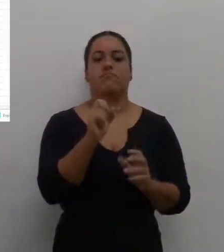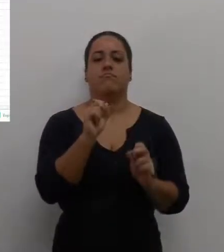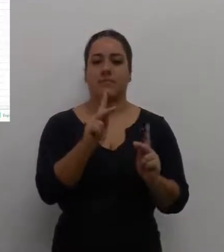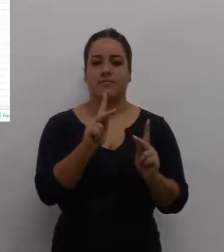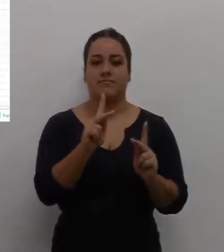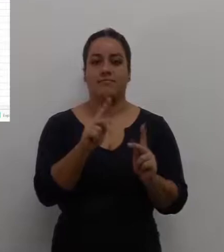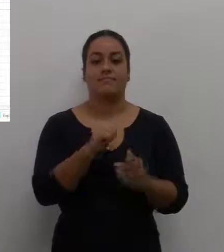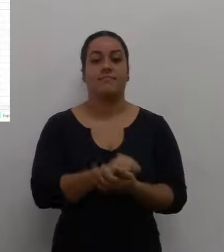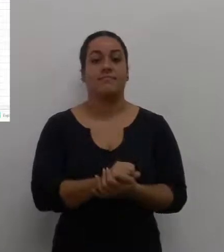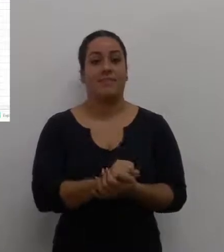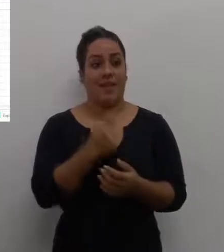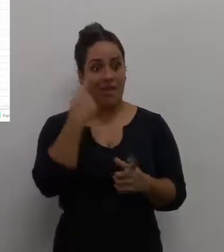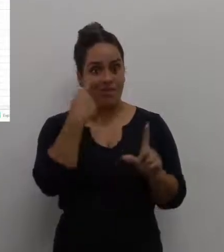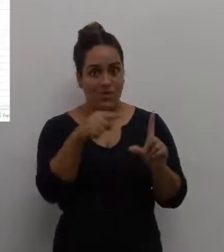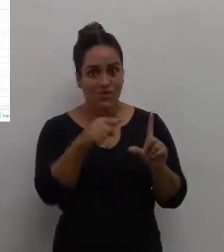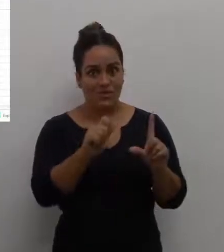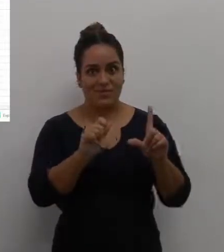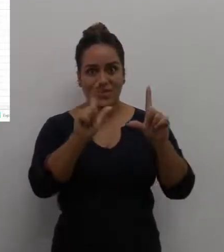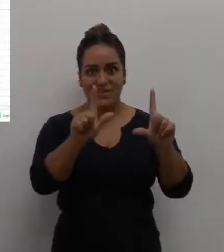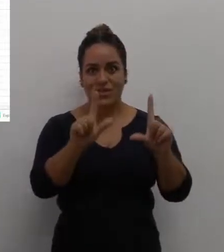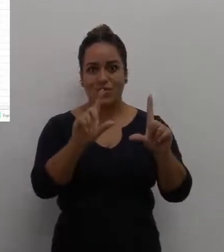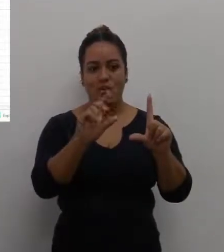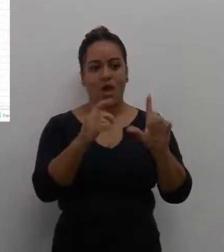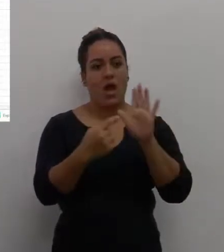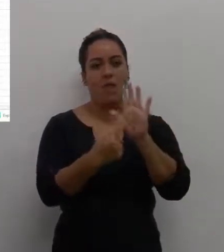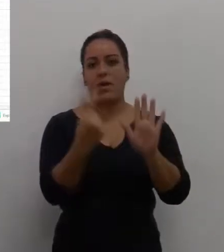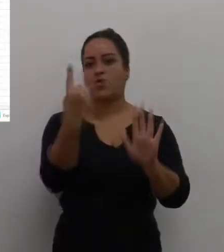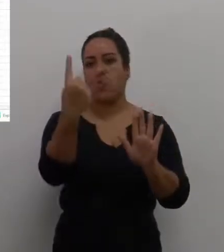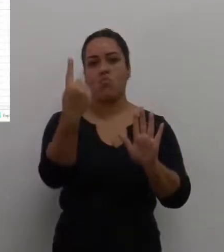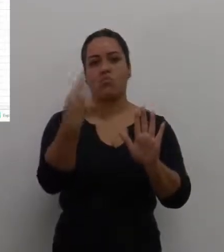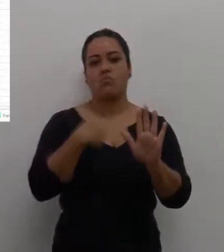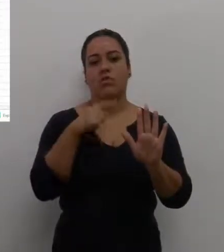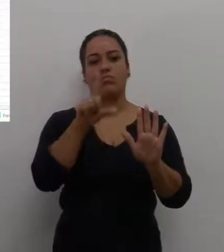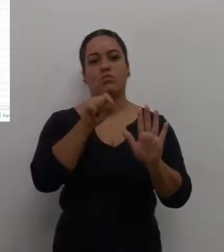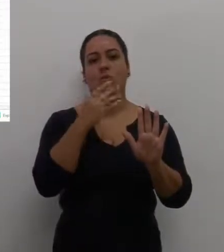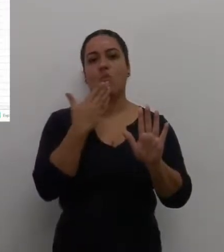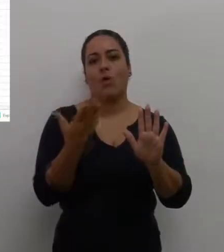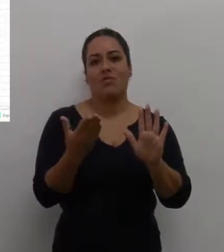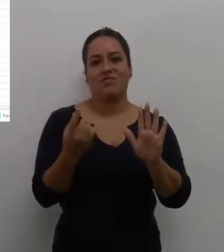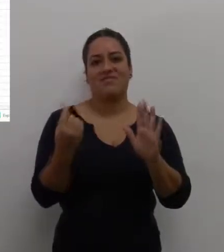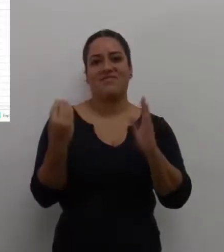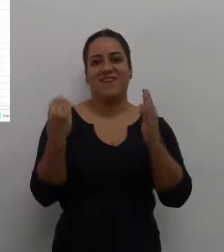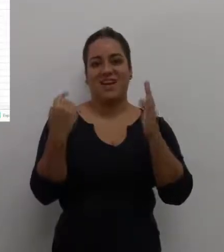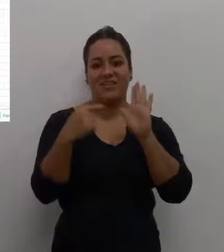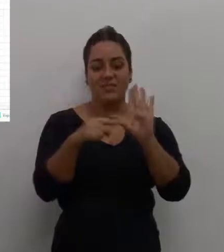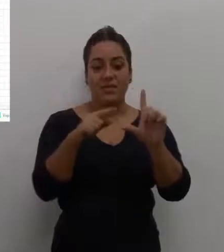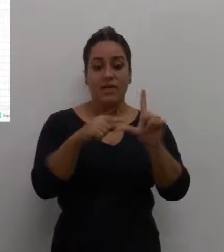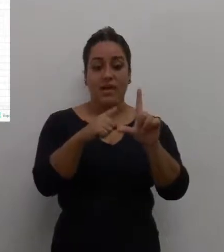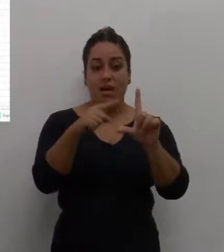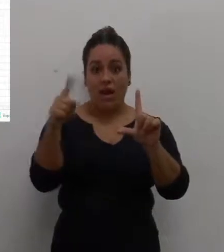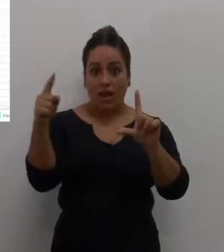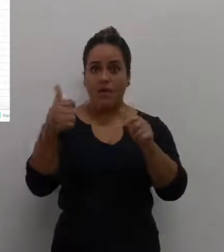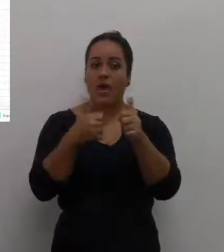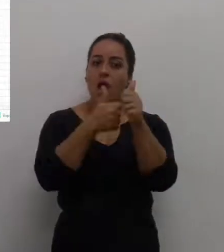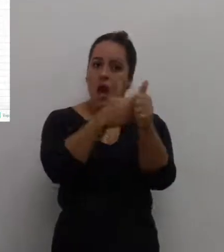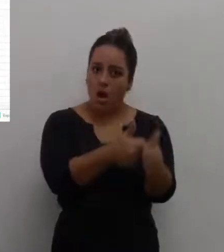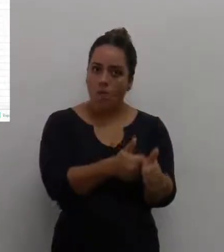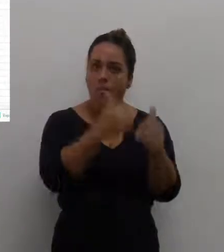Viram? Filtrei. Apareceu somente despesa condomínio e o gráfico acompanha o filtro. Ou seja, eu só